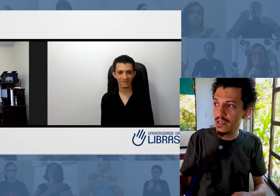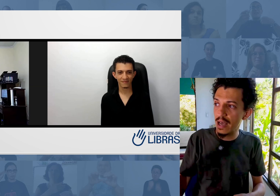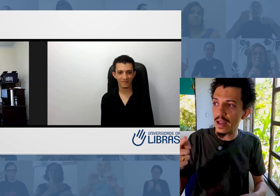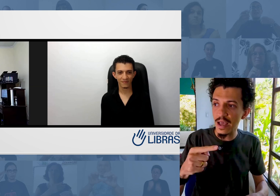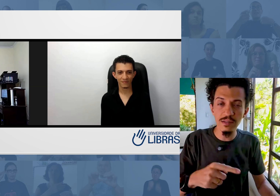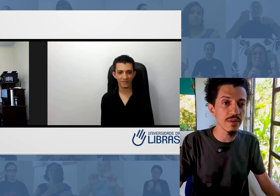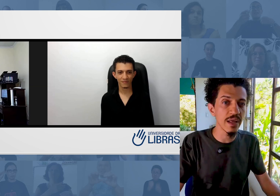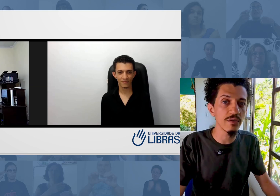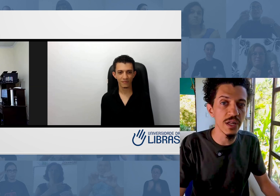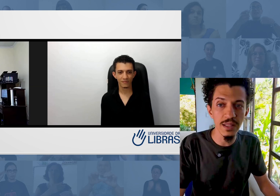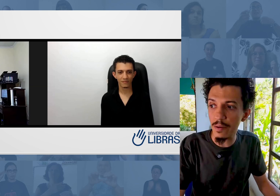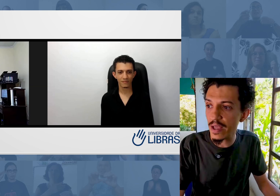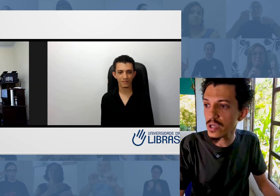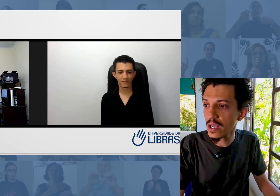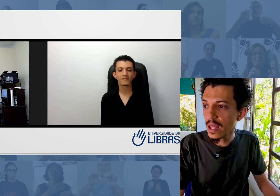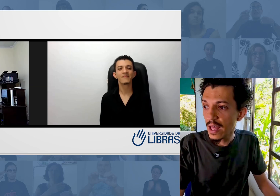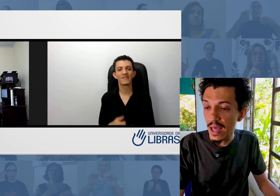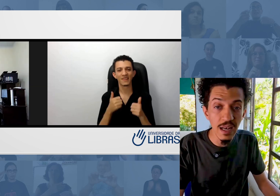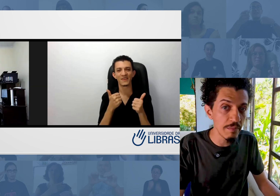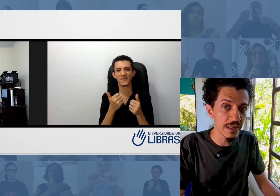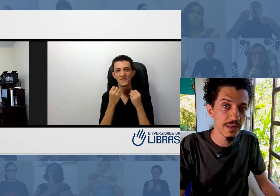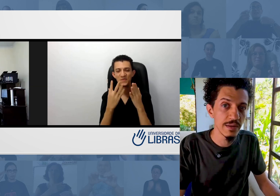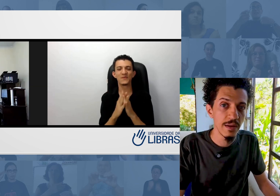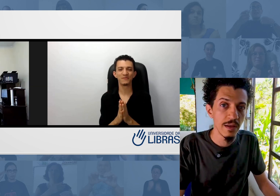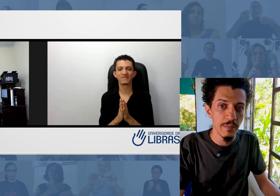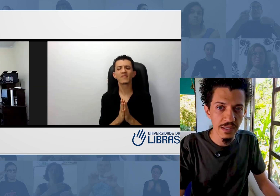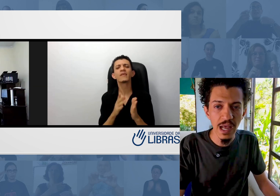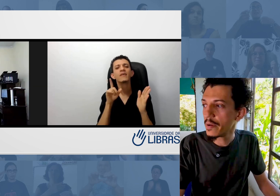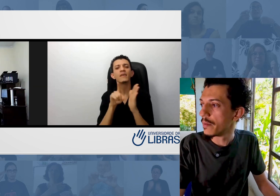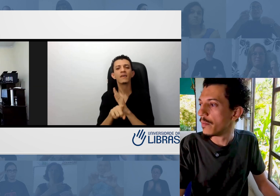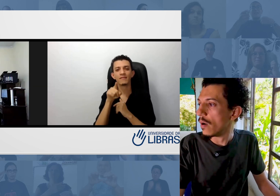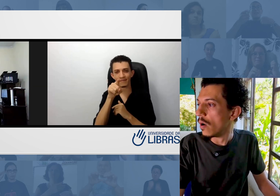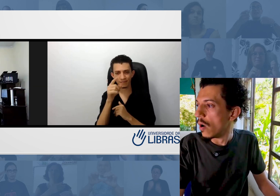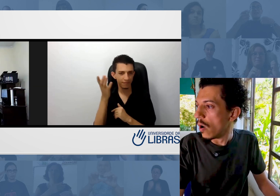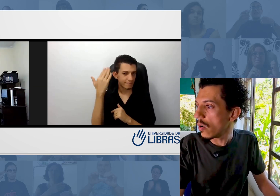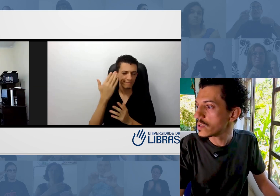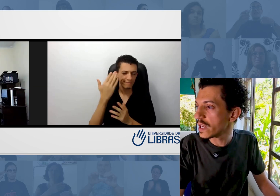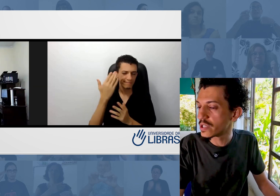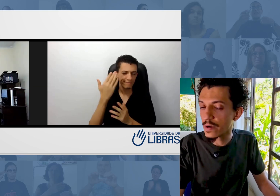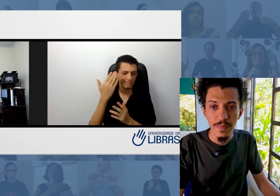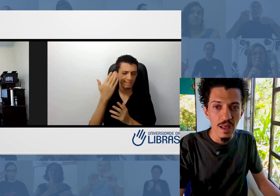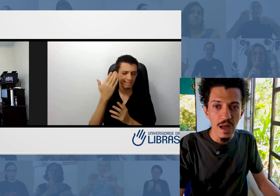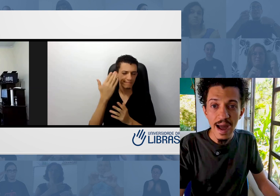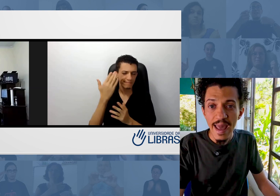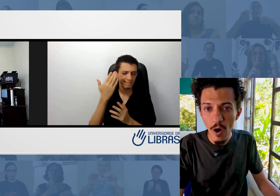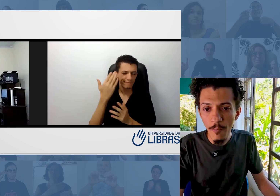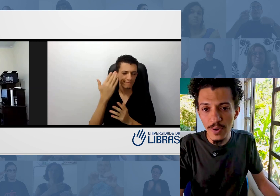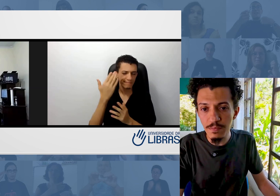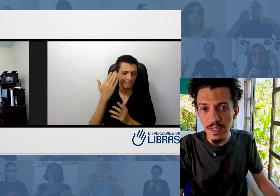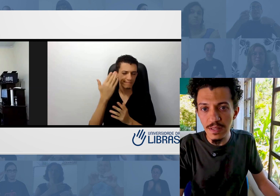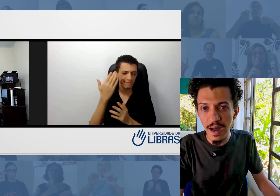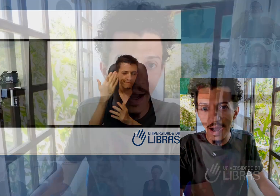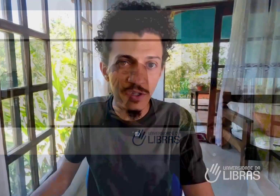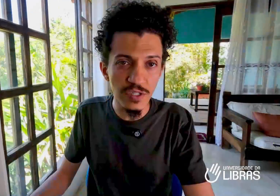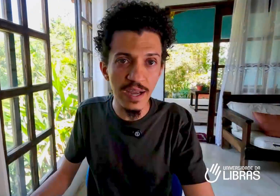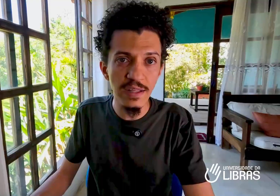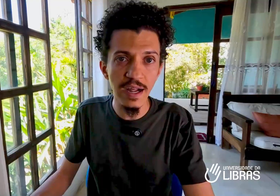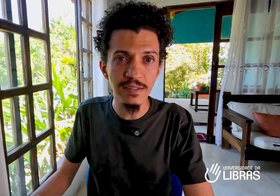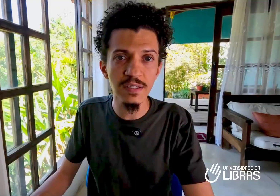ele respondendo diretamente em Libras. Percebe? Ou seja, a real possibilidade da interação,